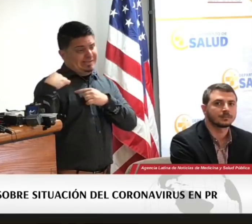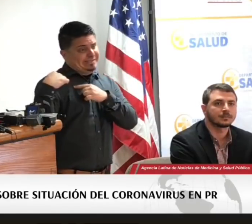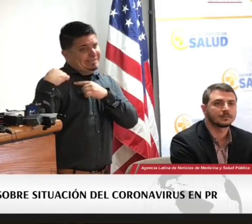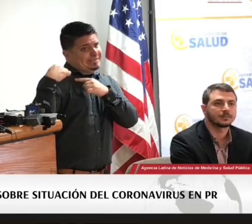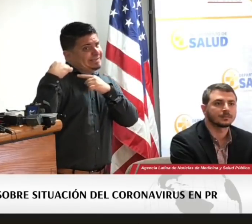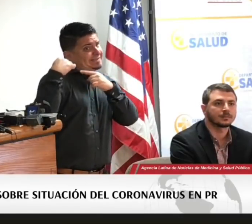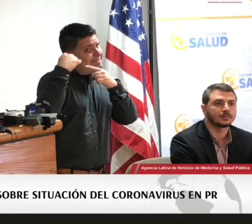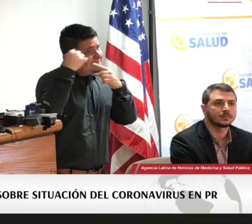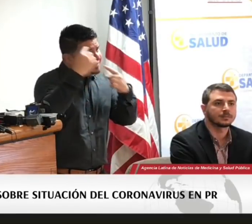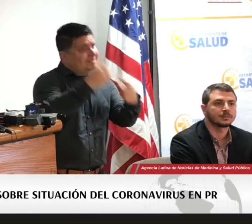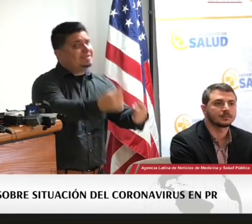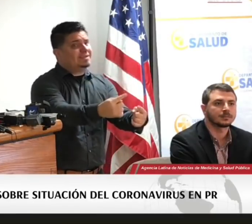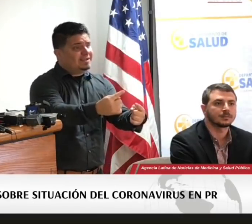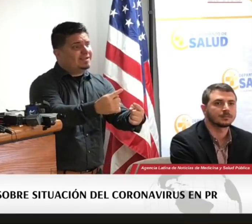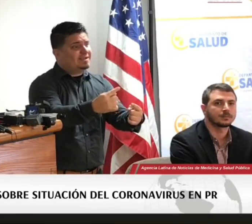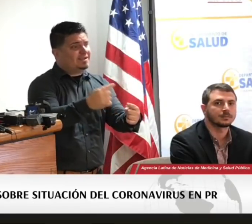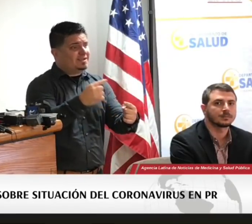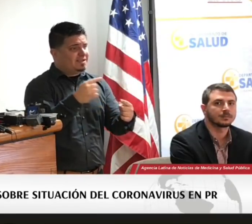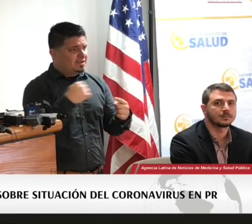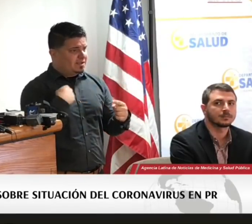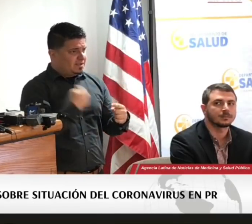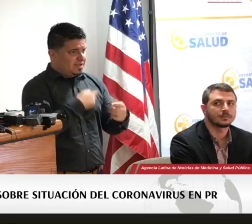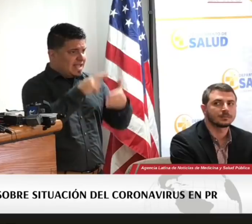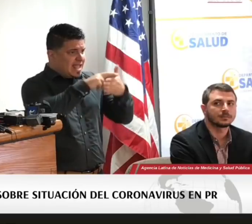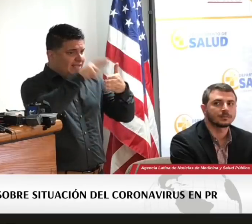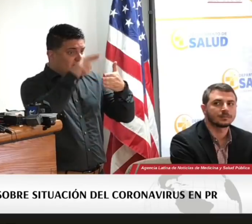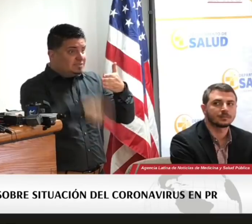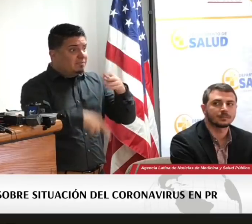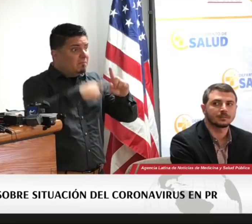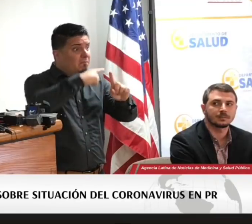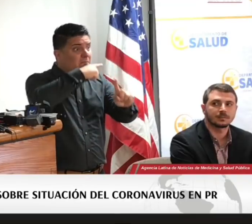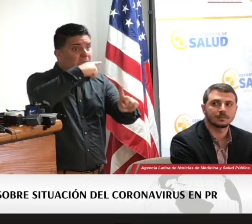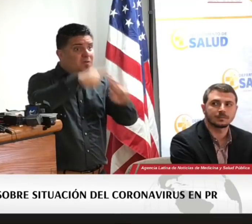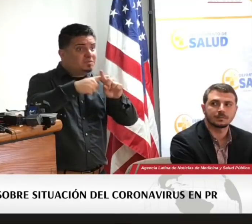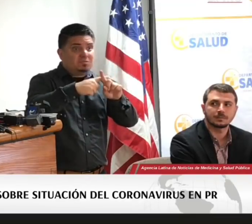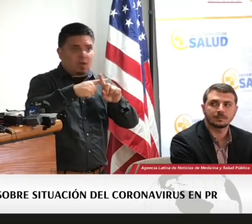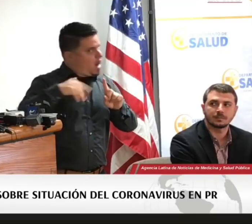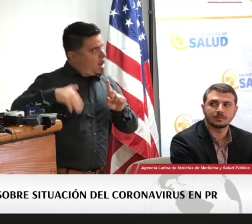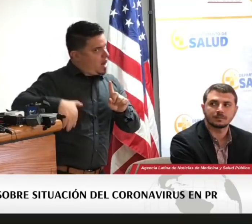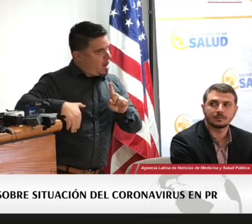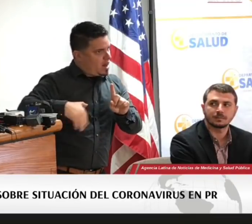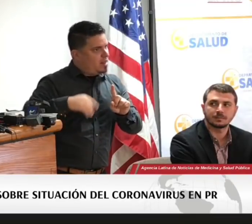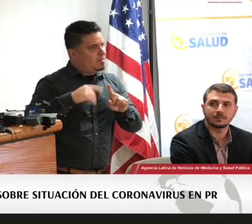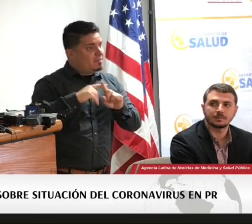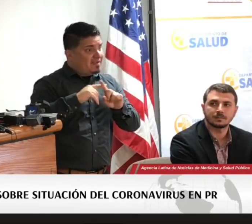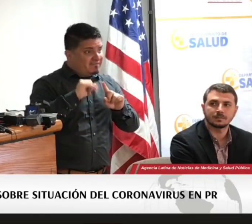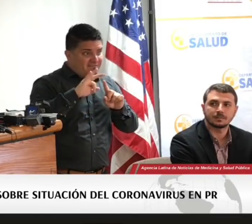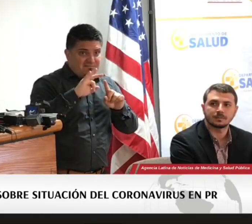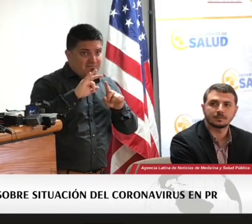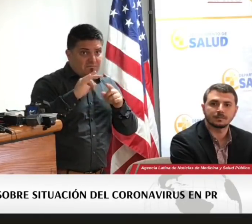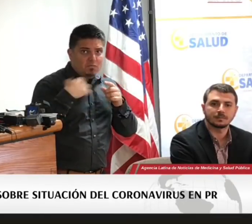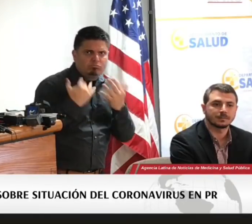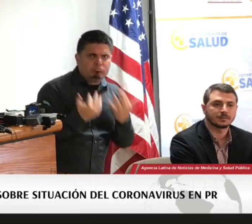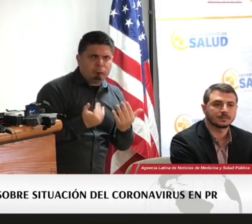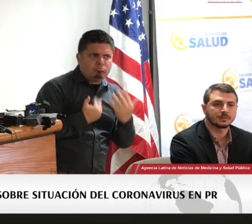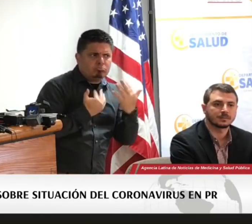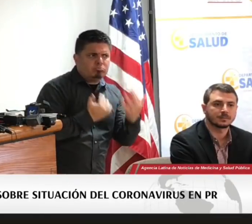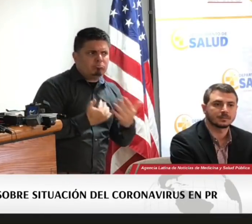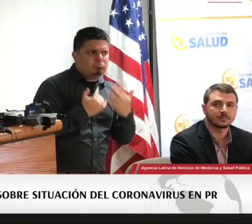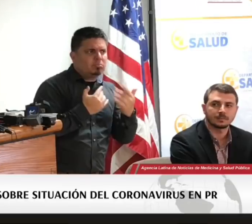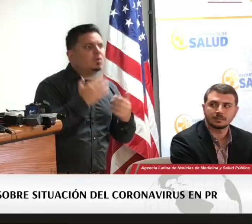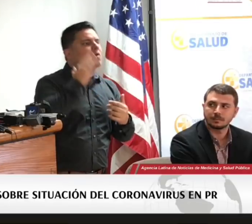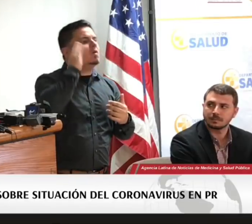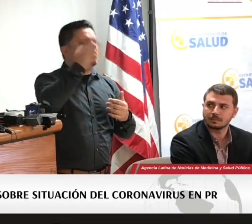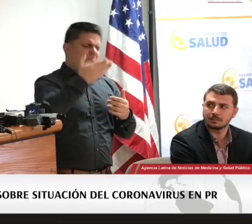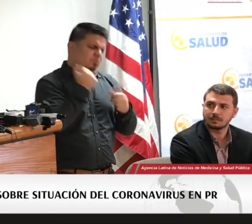ninguna de las pruebas ha resultado positiva, no tenemos el resultado, pero no han salido. Vamos a mantenernos en nuestras